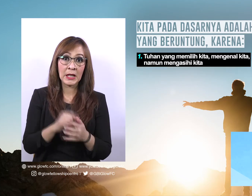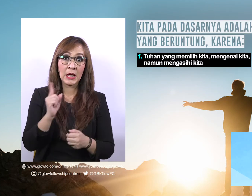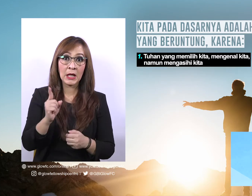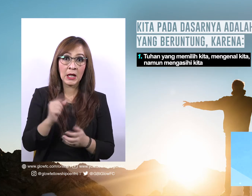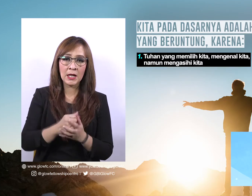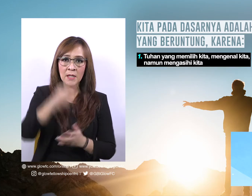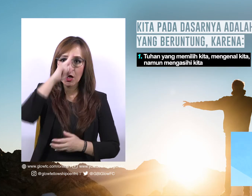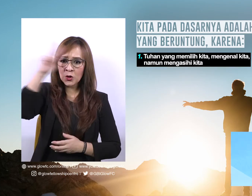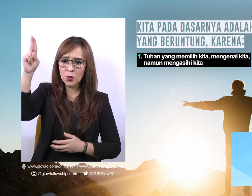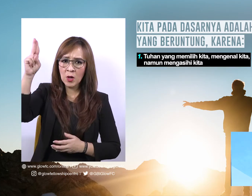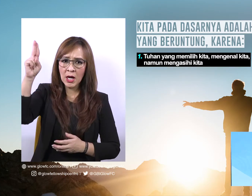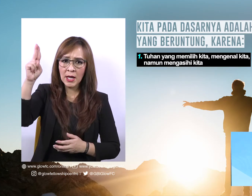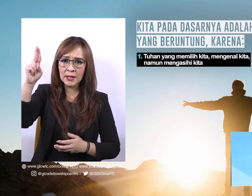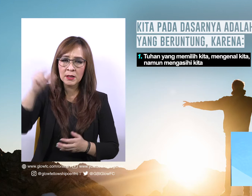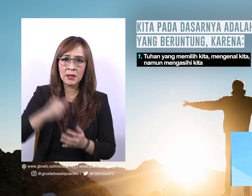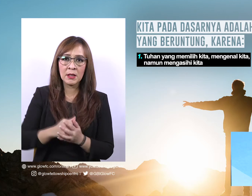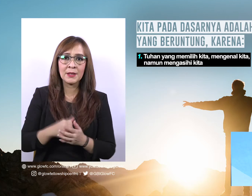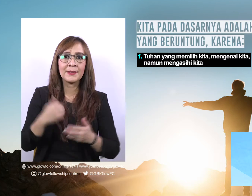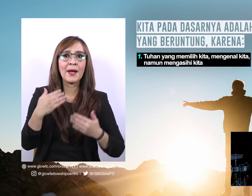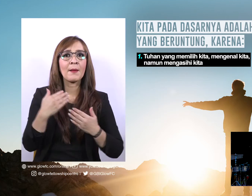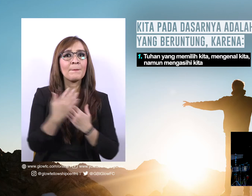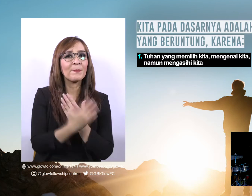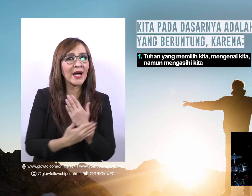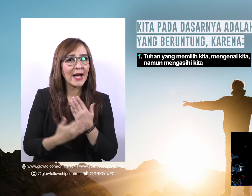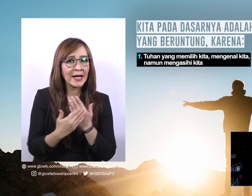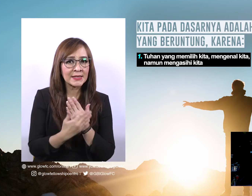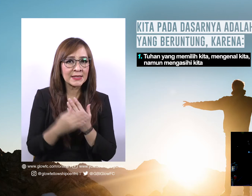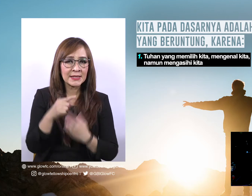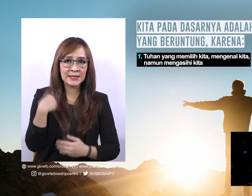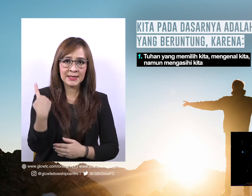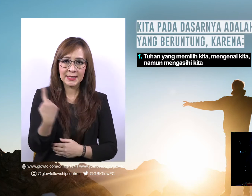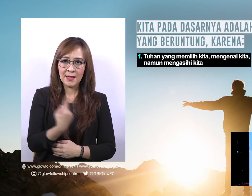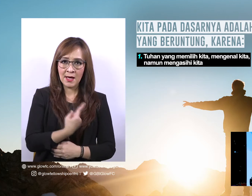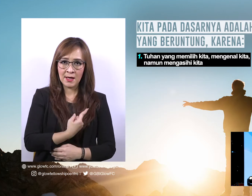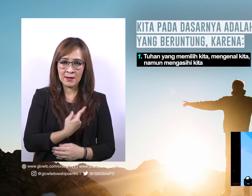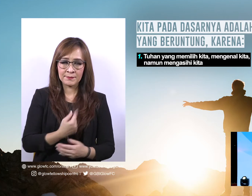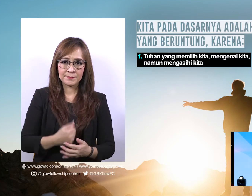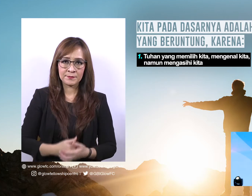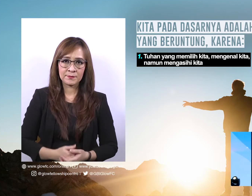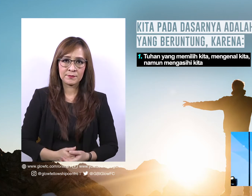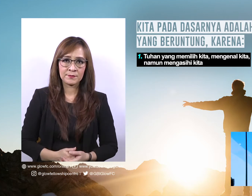peraturan yang memiliki tak mengenal kita namun mengasihi kita Wow haleluya